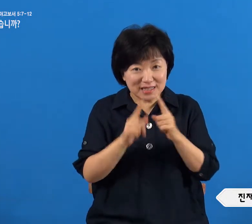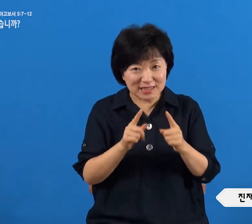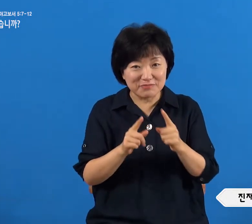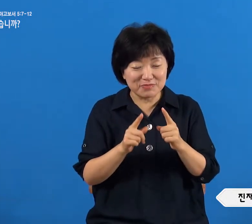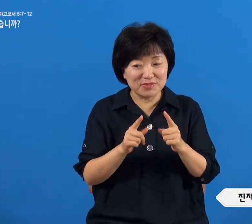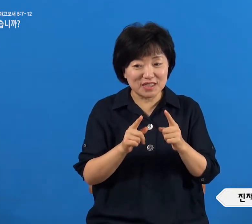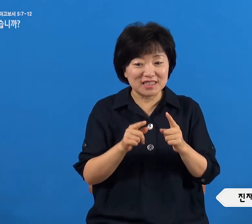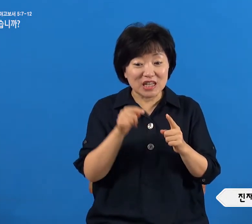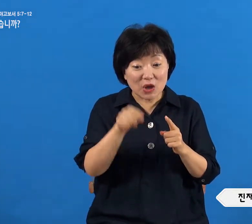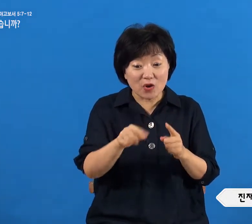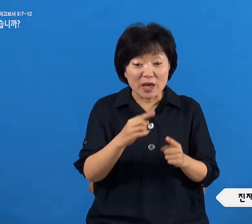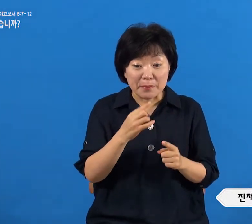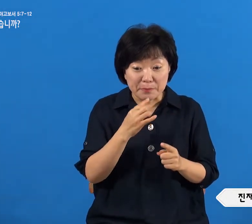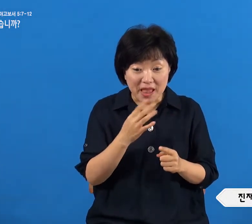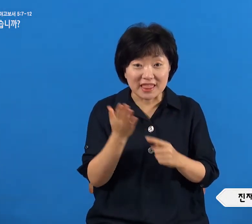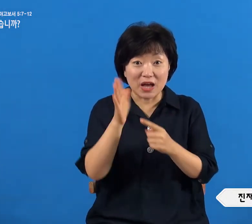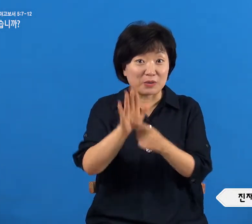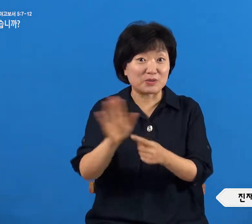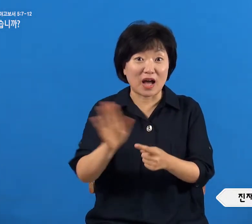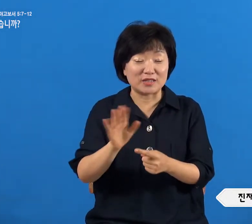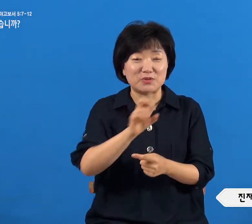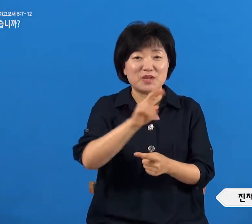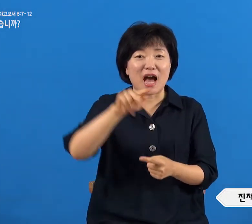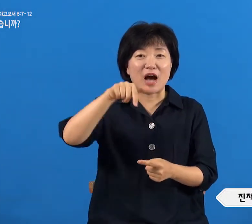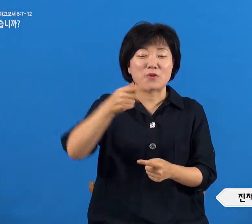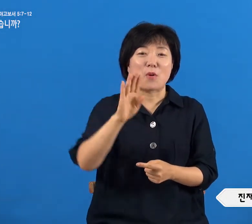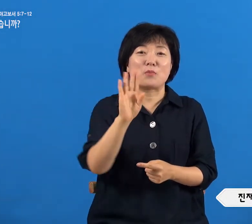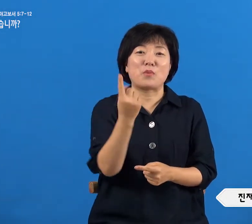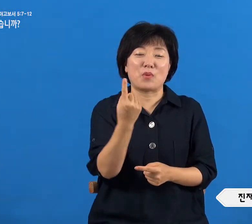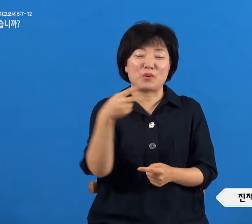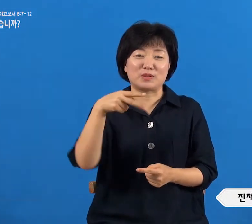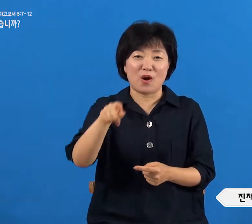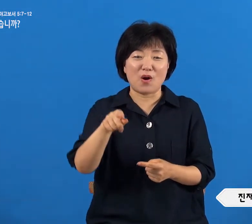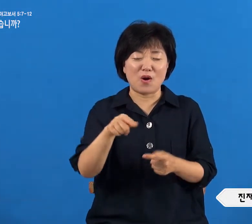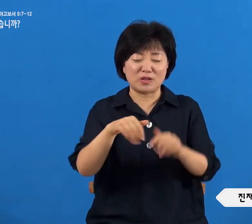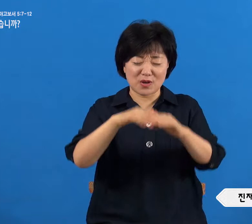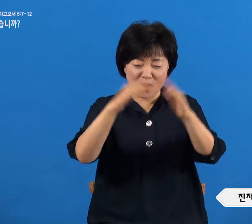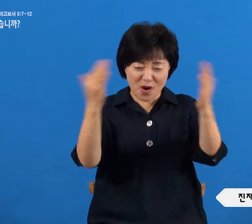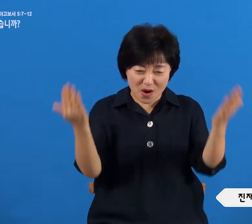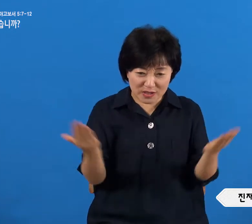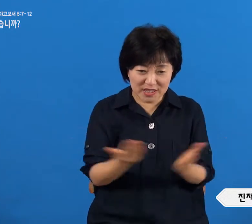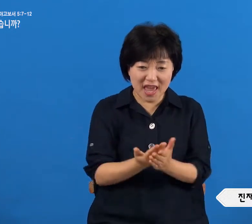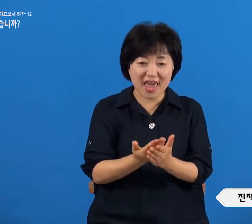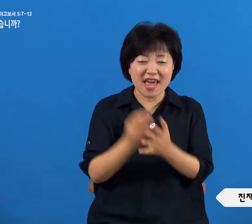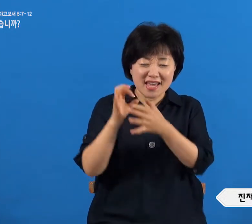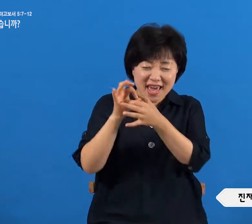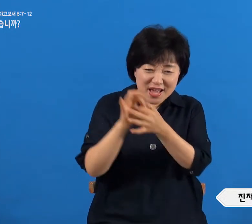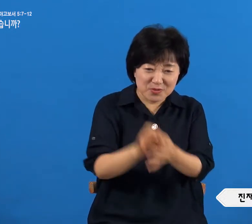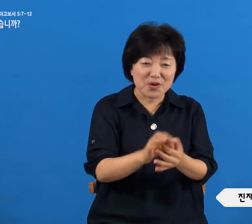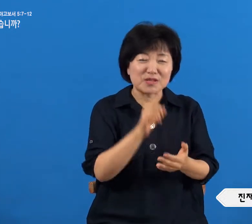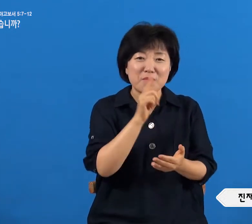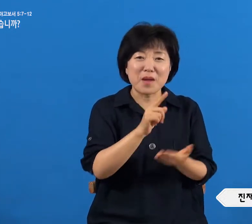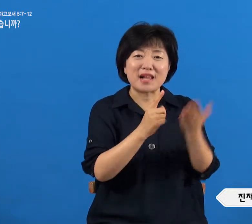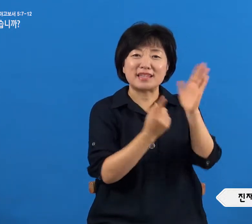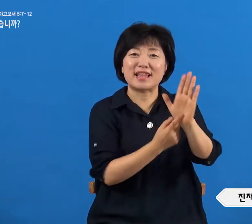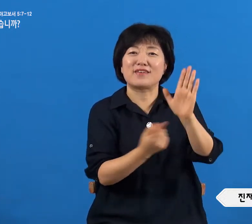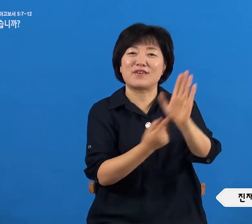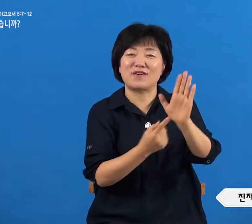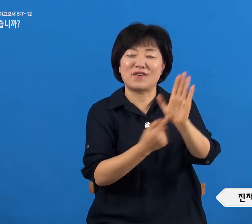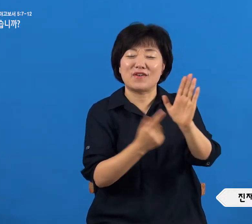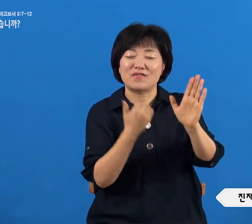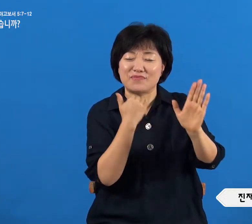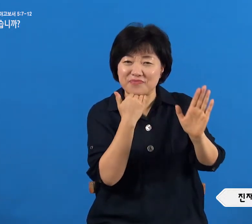부분에서만 따로 등장하는 것이 아니라 야고보 전체에 계속돼서 등장하는 중요한 주제이기도 합니다.